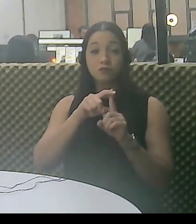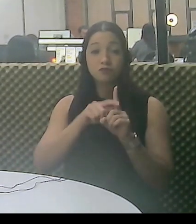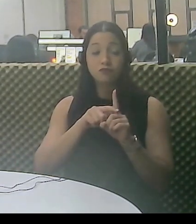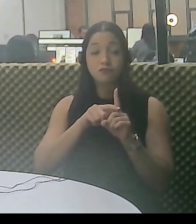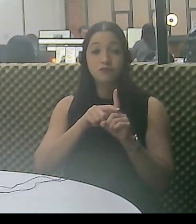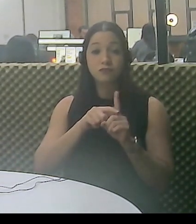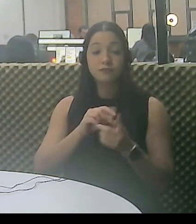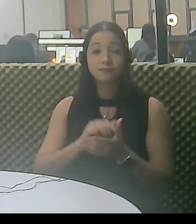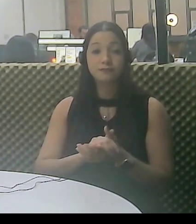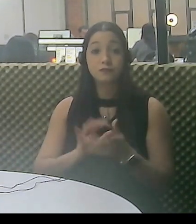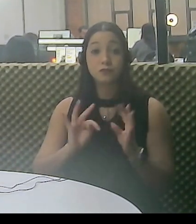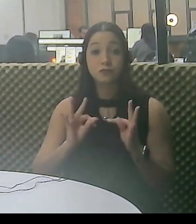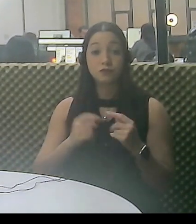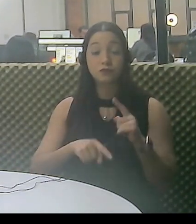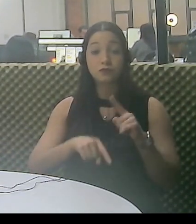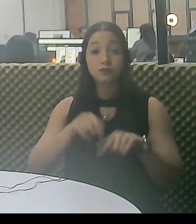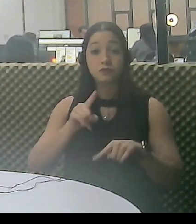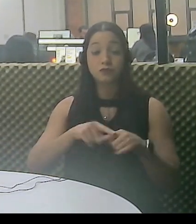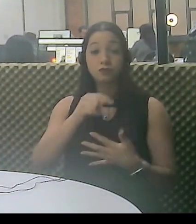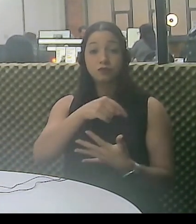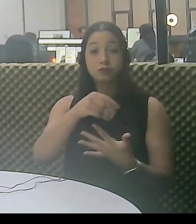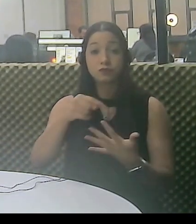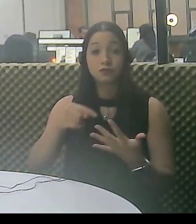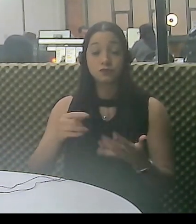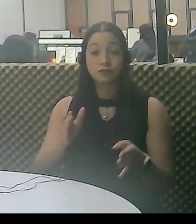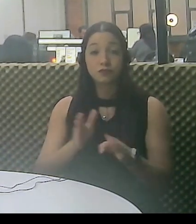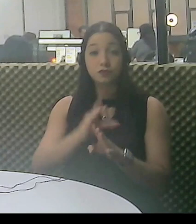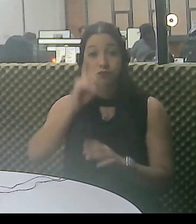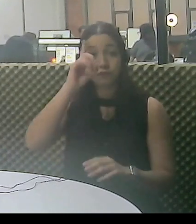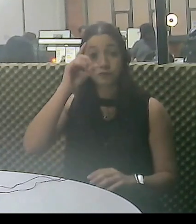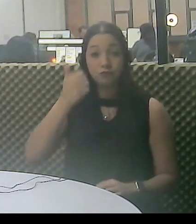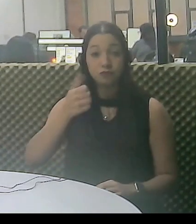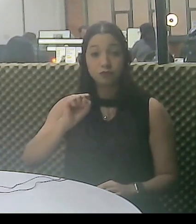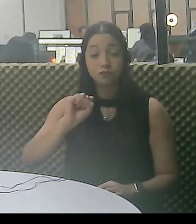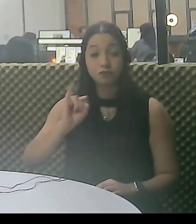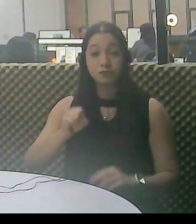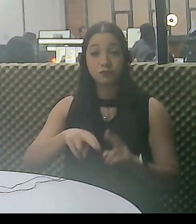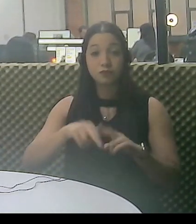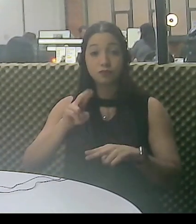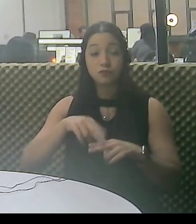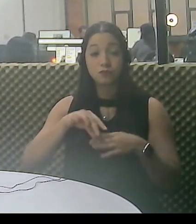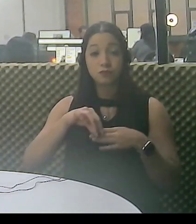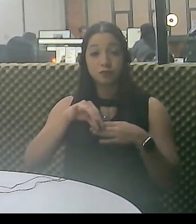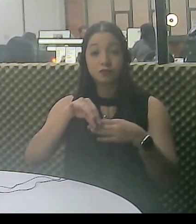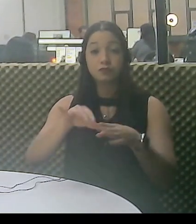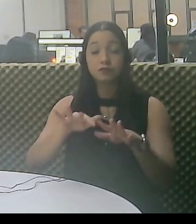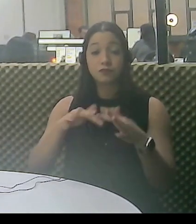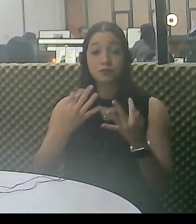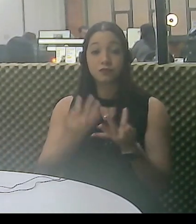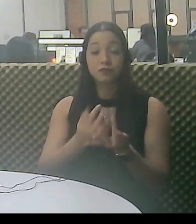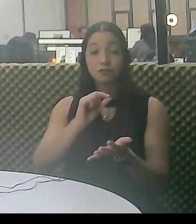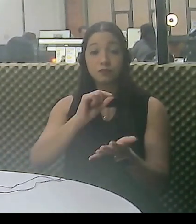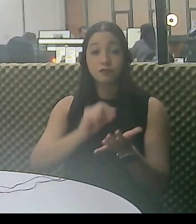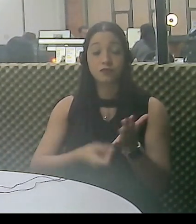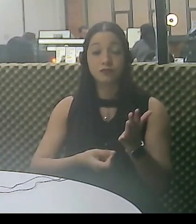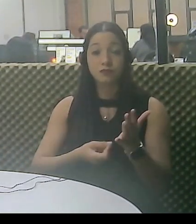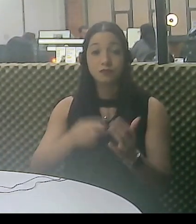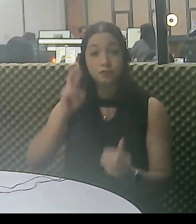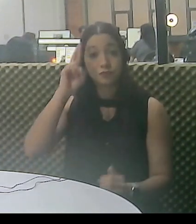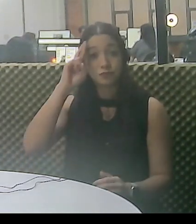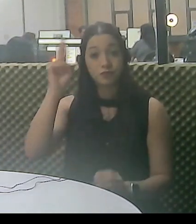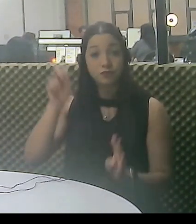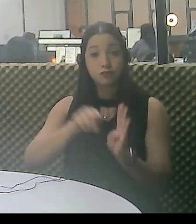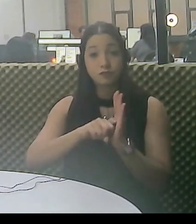baixas. Todos os itens arrecadados até o dia 18 de junho serão encaminhados às famílias cadastradas na Diretoria